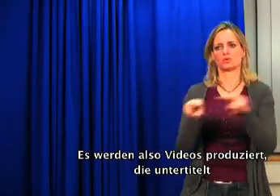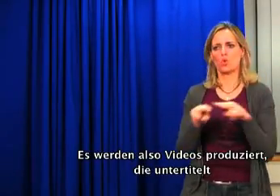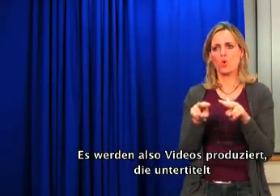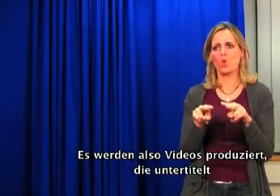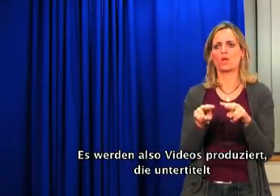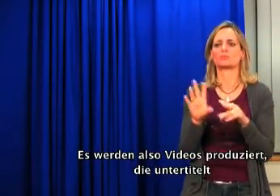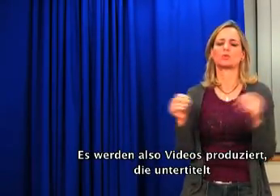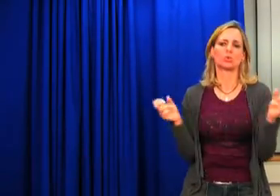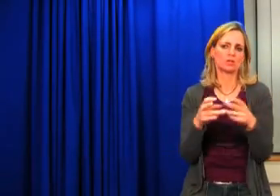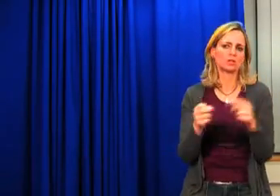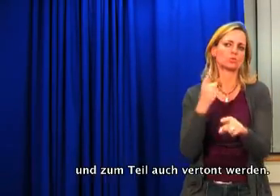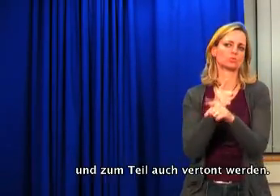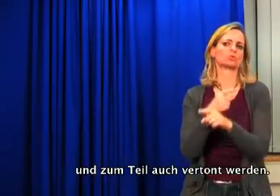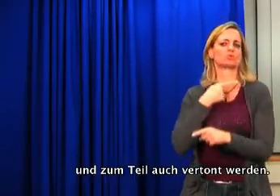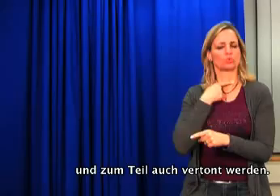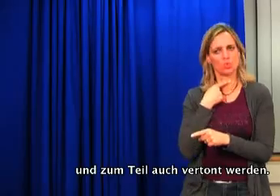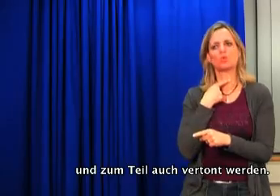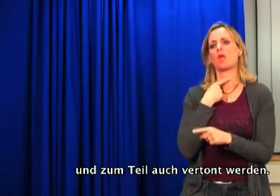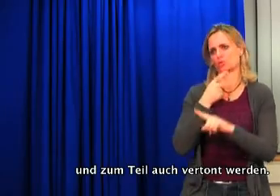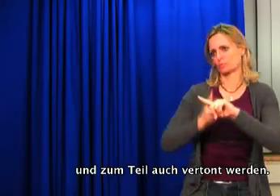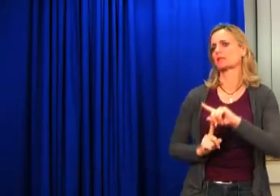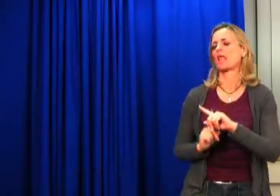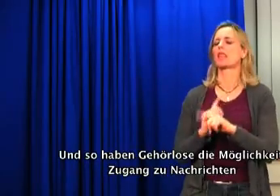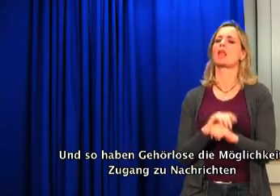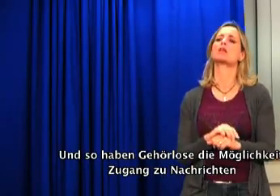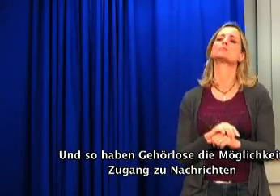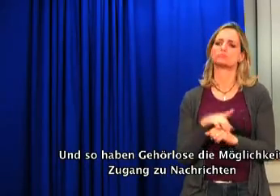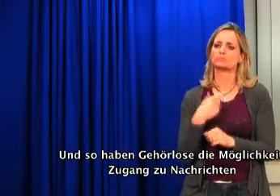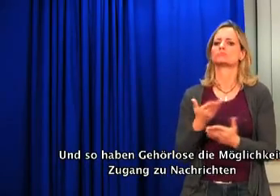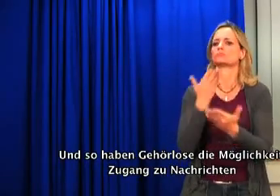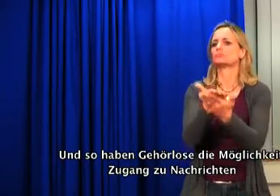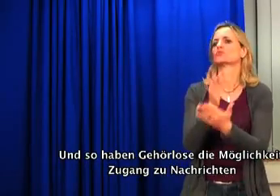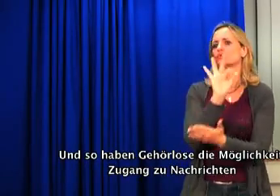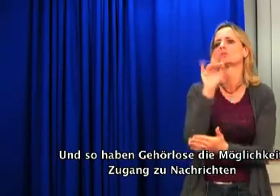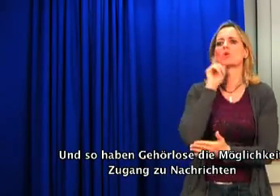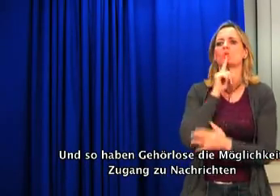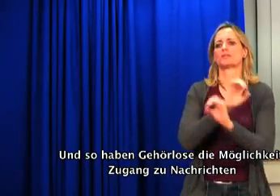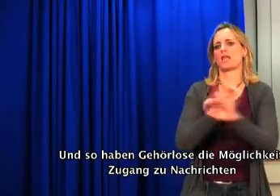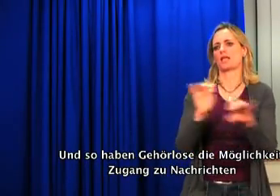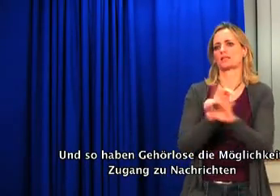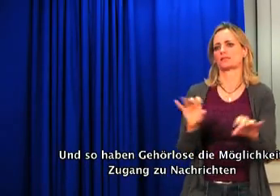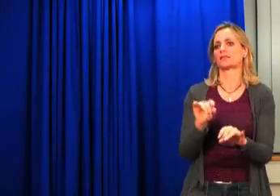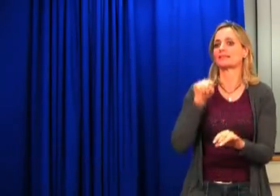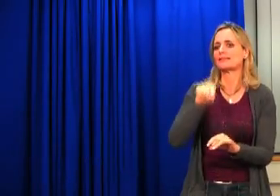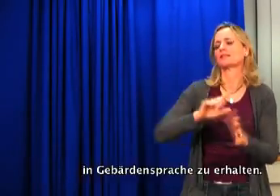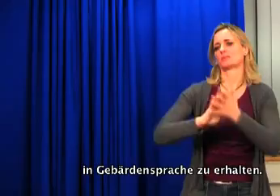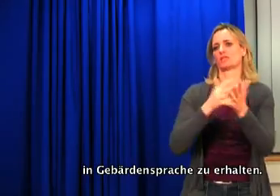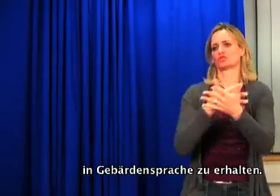Videos produziert, die untertitelt und zum Teil auch vertont werden. Und so haben Gehörlose die Möglichkeit, Zugang zu Nachrichten